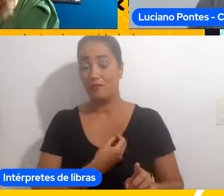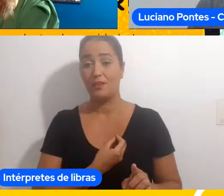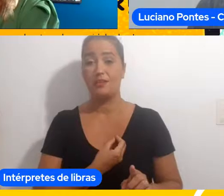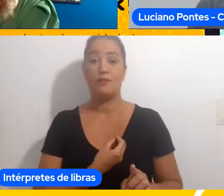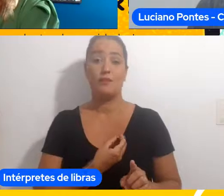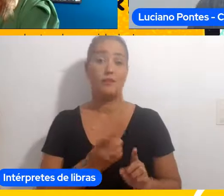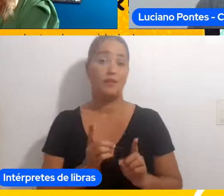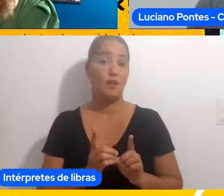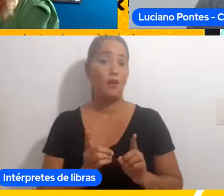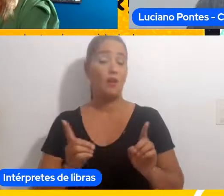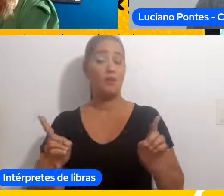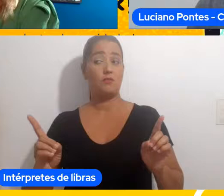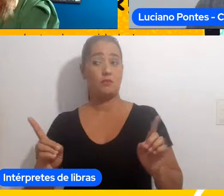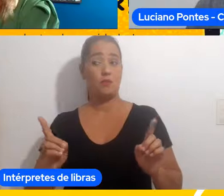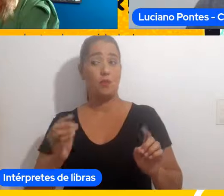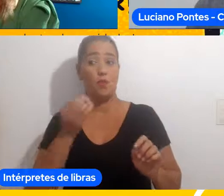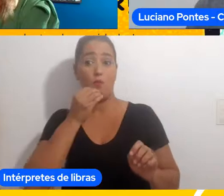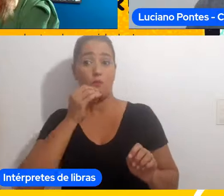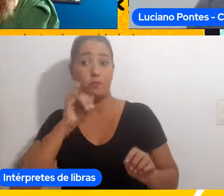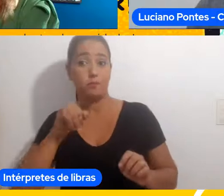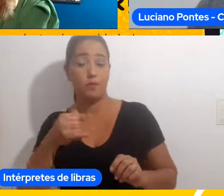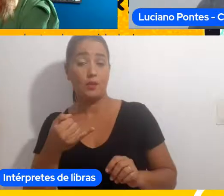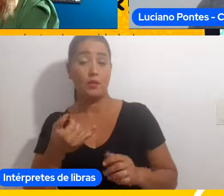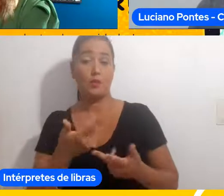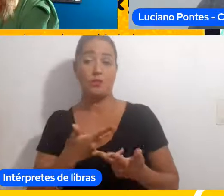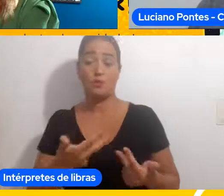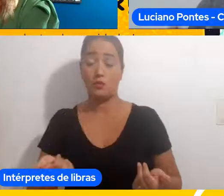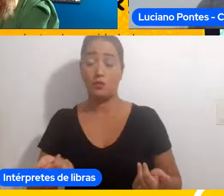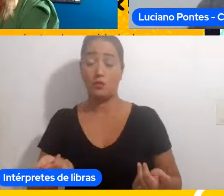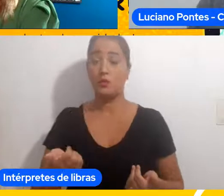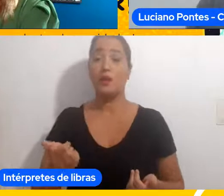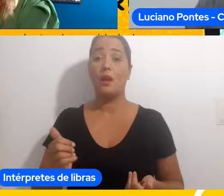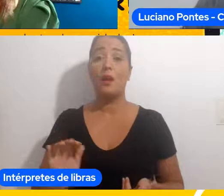oportuno e essencial para que as coisas aconteçam da melhor maneira, mas, ao mesmo